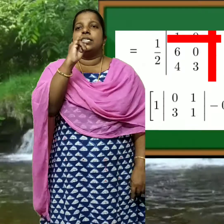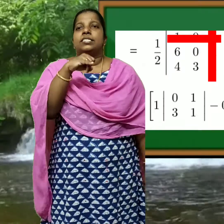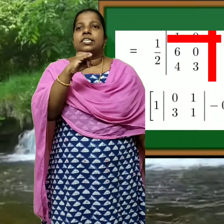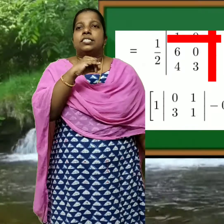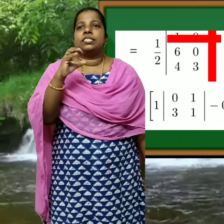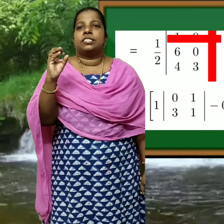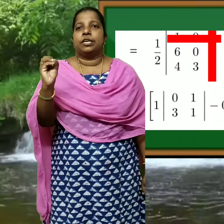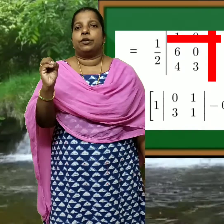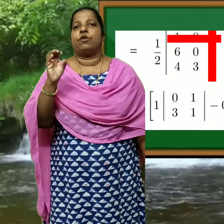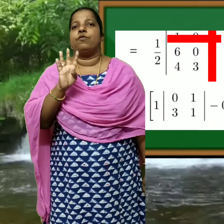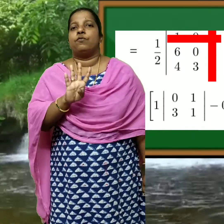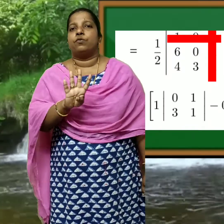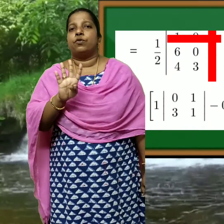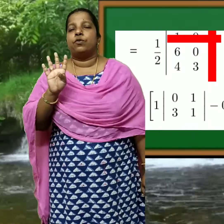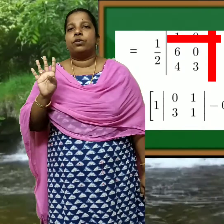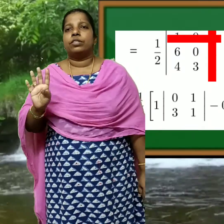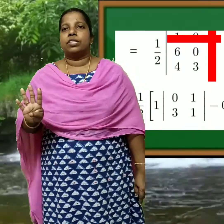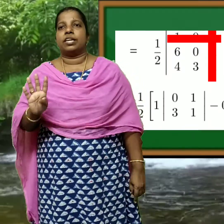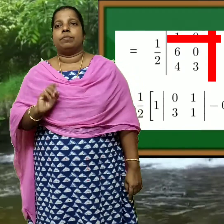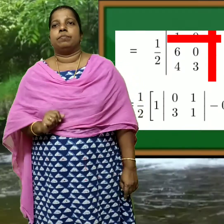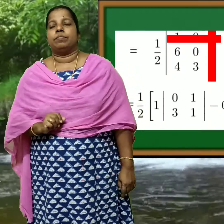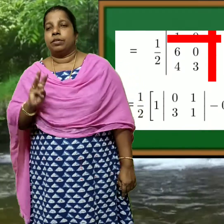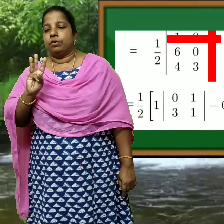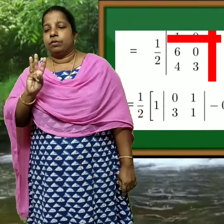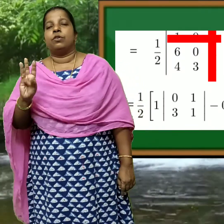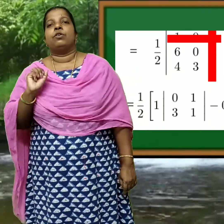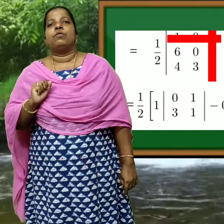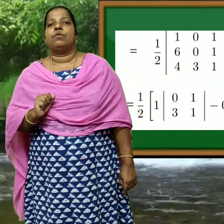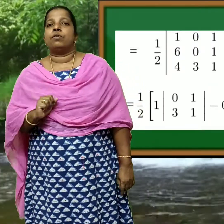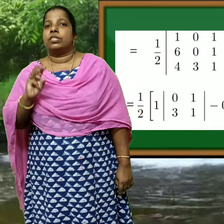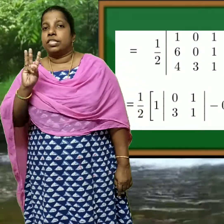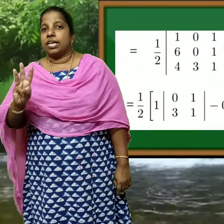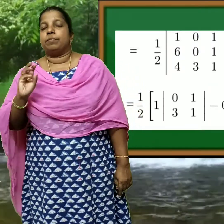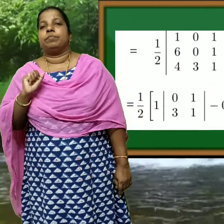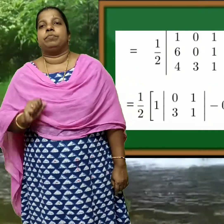ഡിറ്റർമിനൻറ്റ് 6, 0, 4, 3